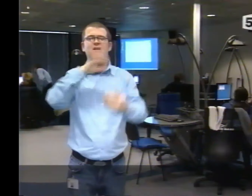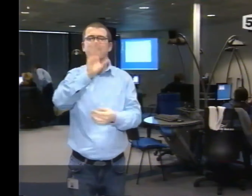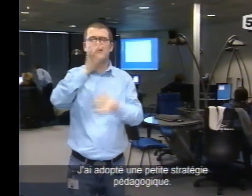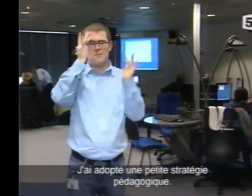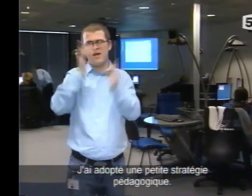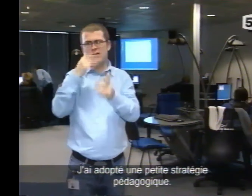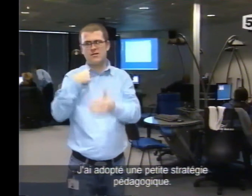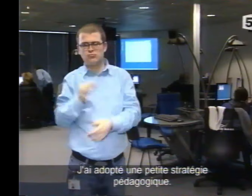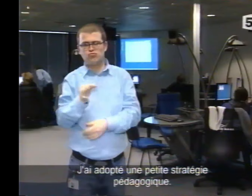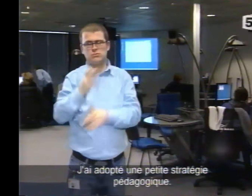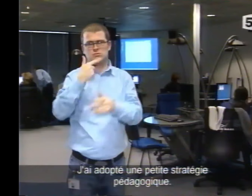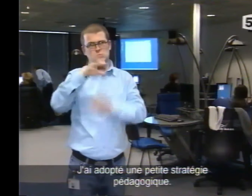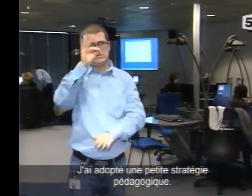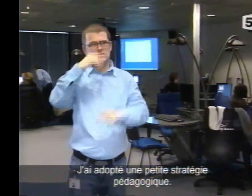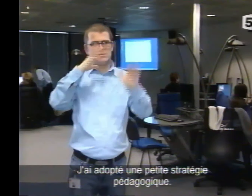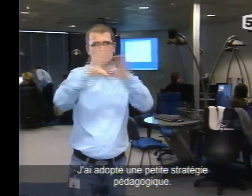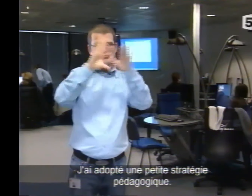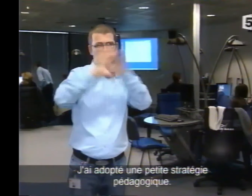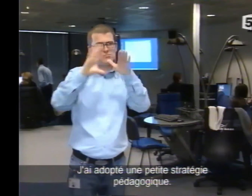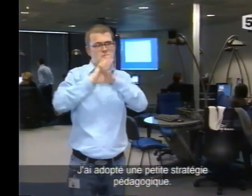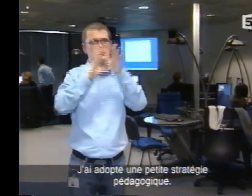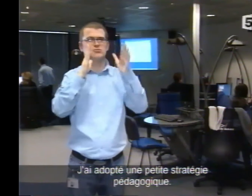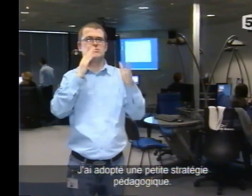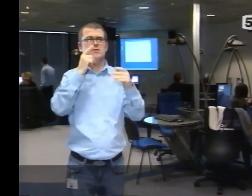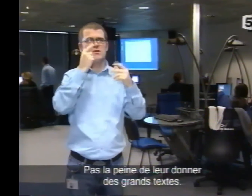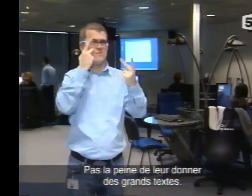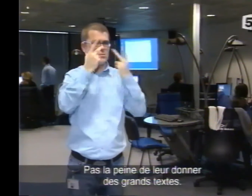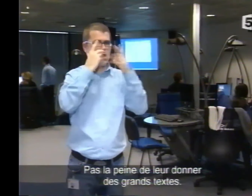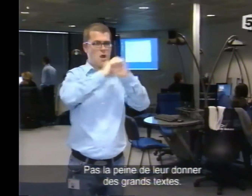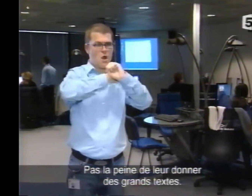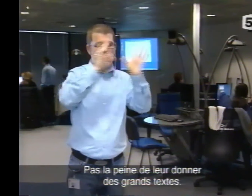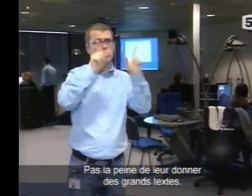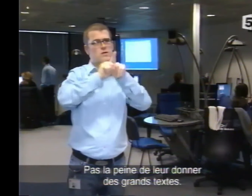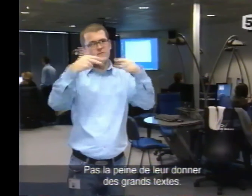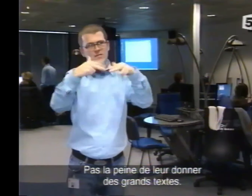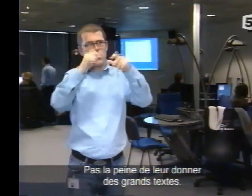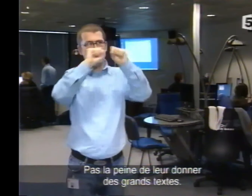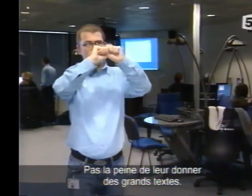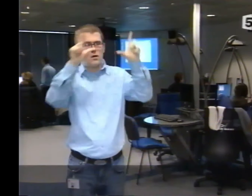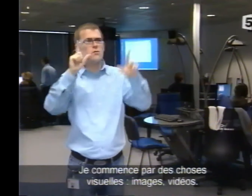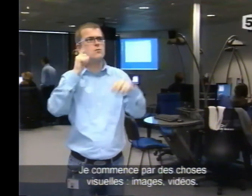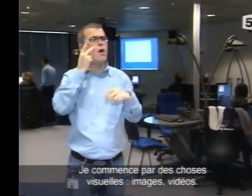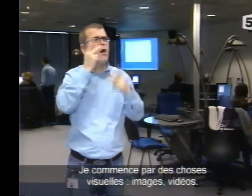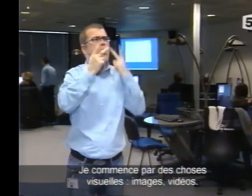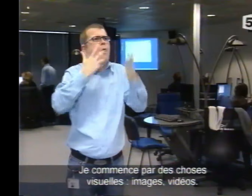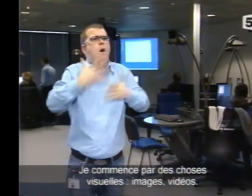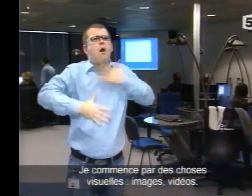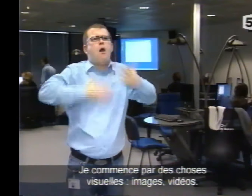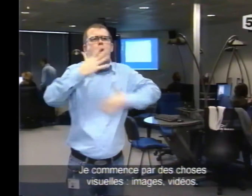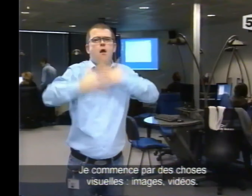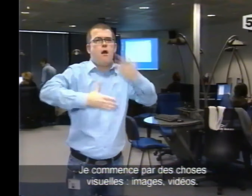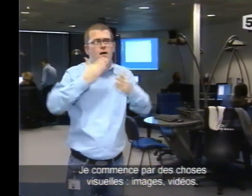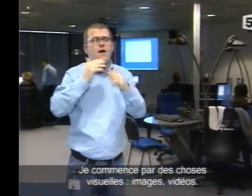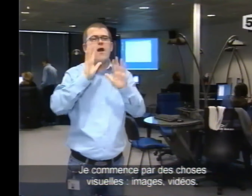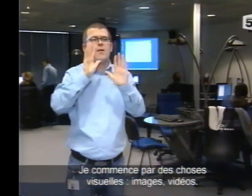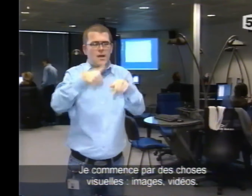Moi, j'ai adopté une petite stratégie pédagogique. Pas la peine de leur donner des grands textes. Je commence par des choses très visuelles, des images, des